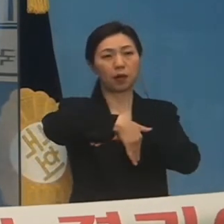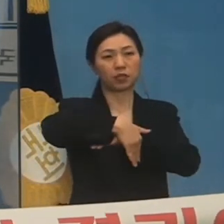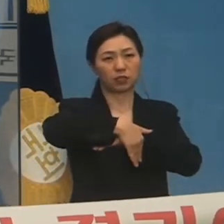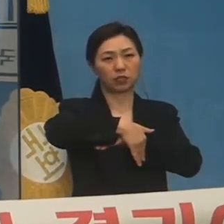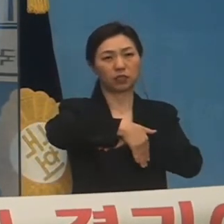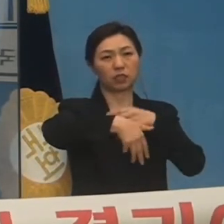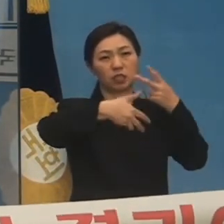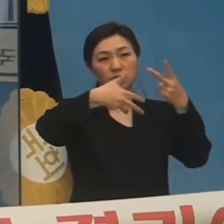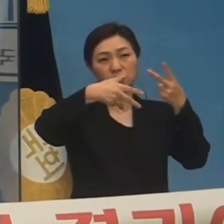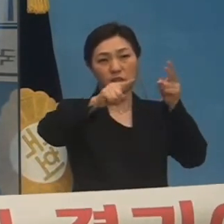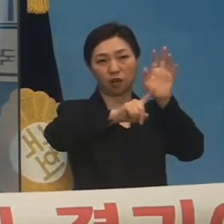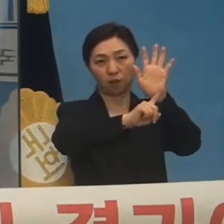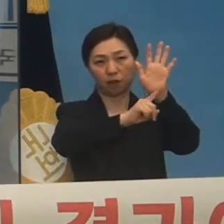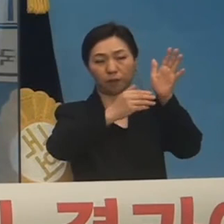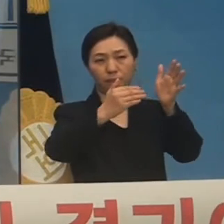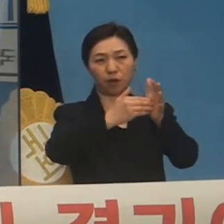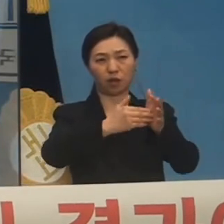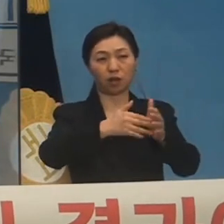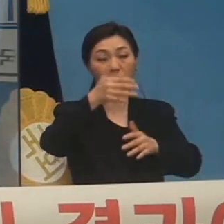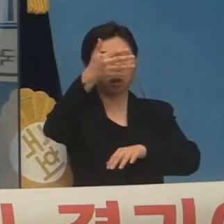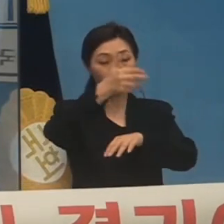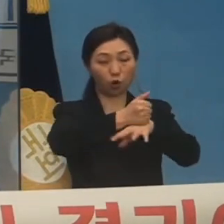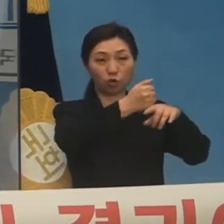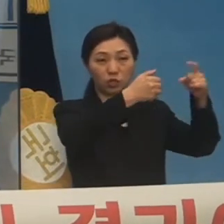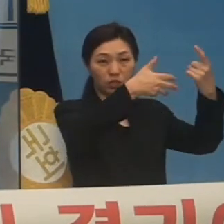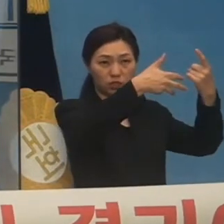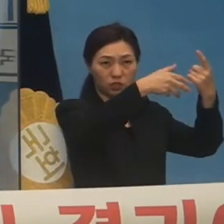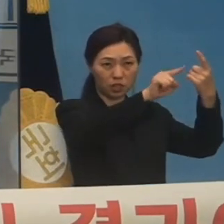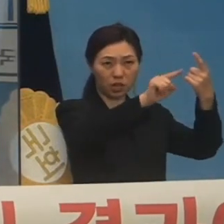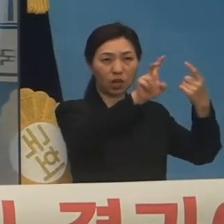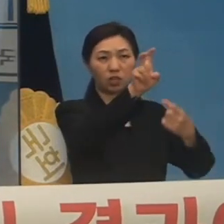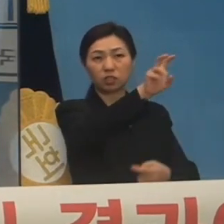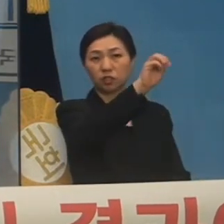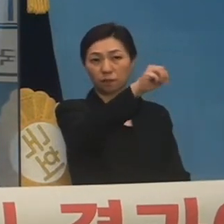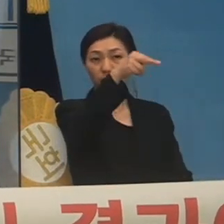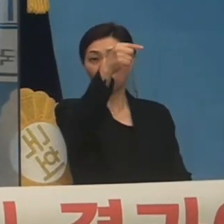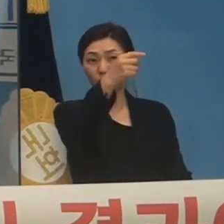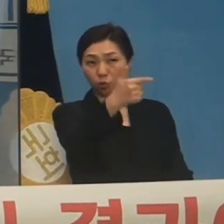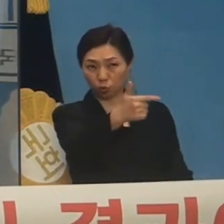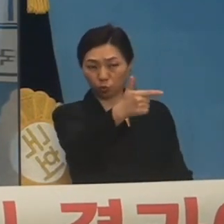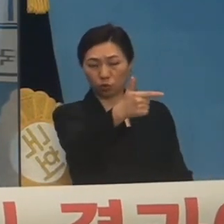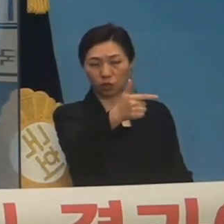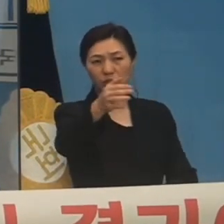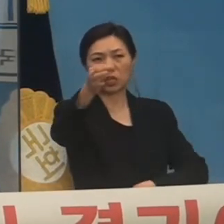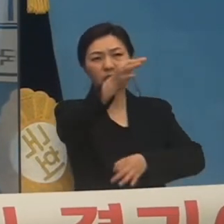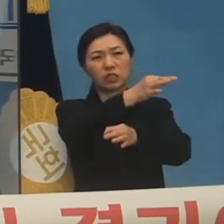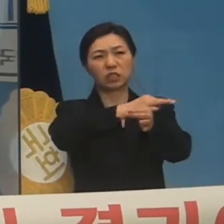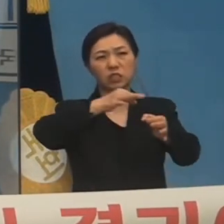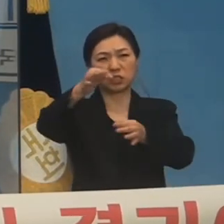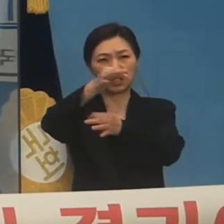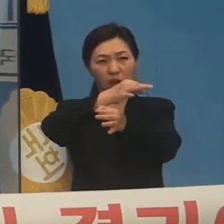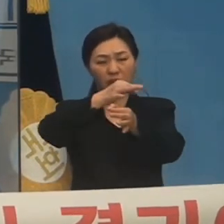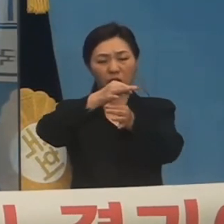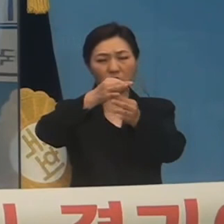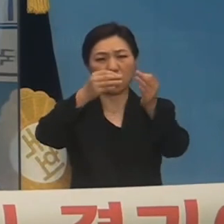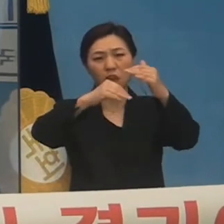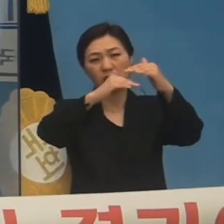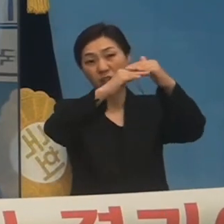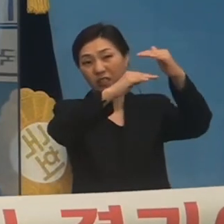발표되었습니다. 결과는 1차 20만 톤 시장 격리 계획에 미치지